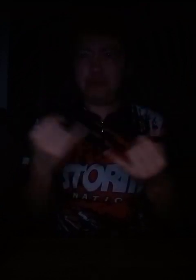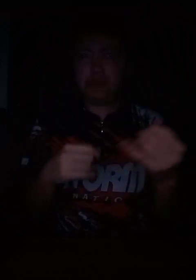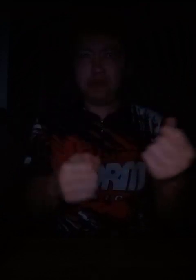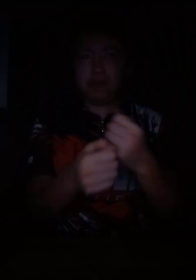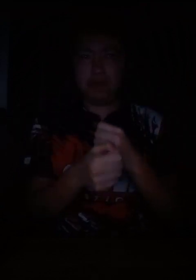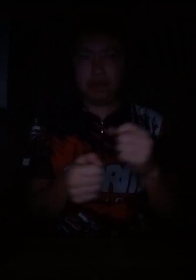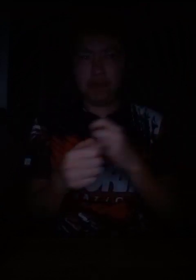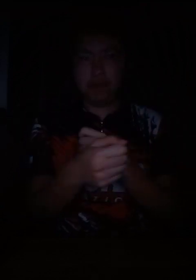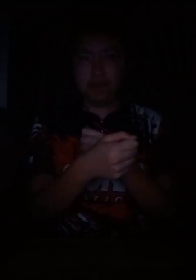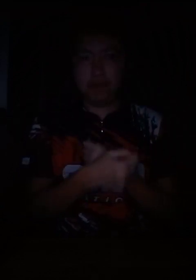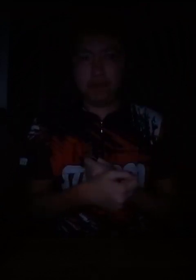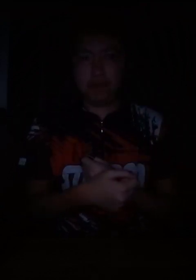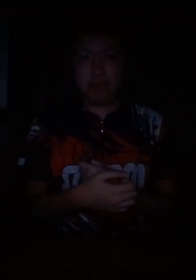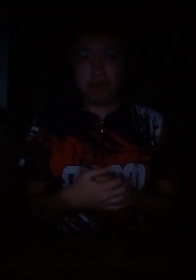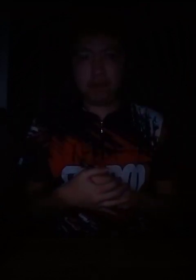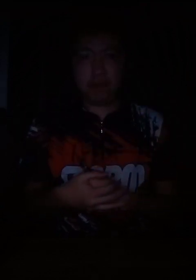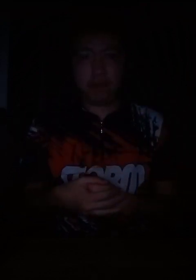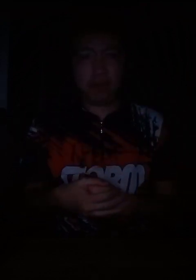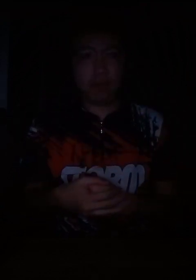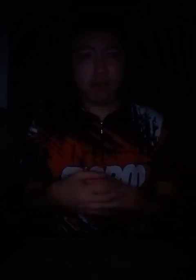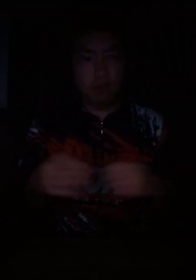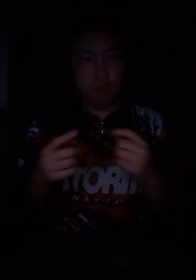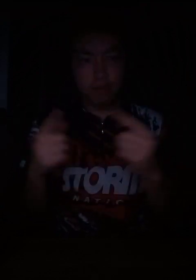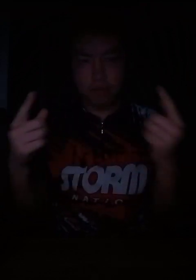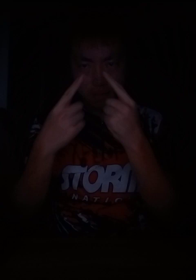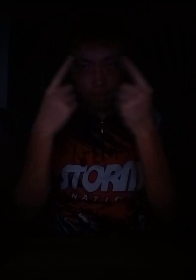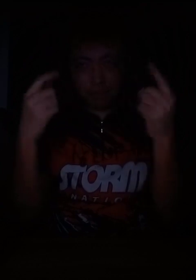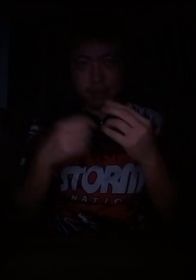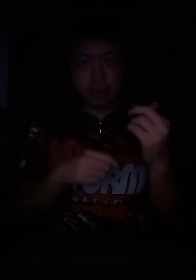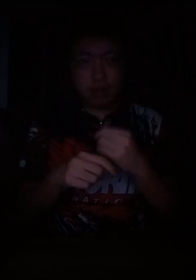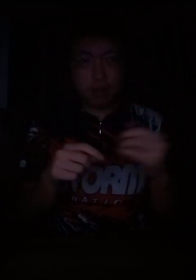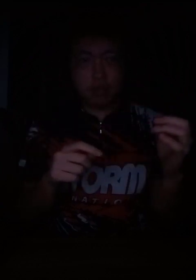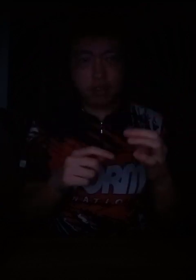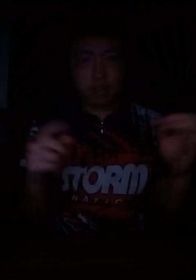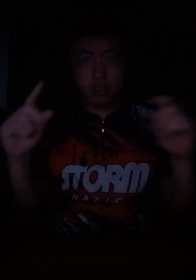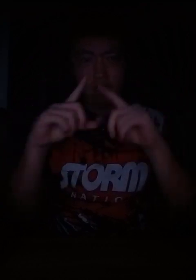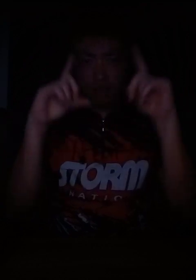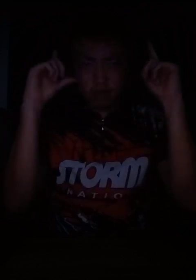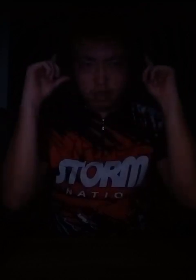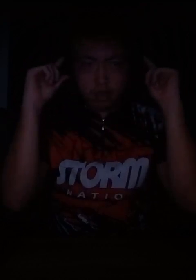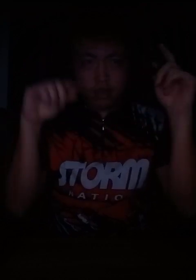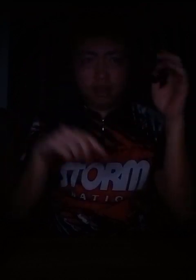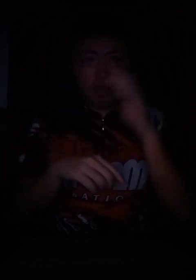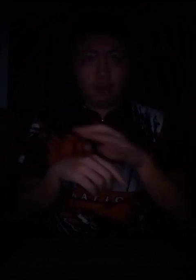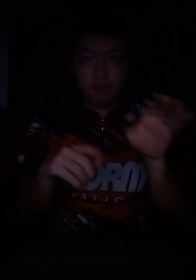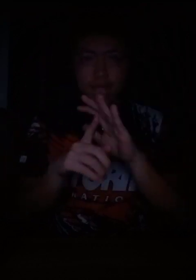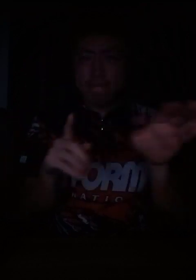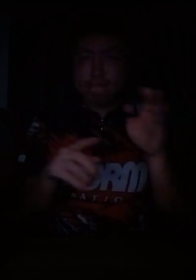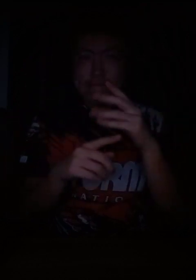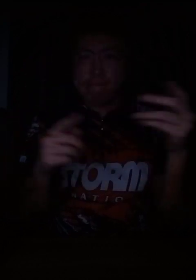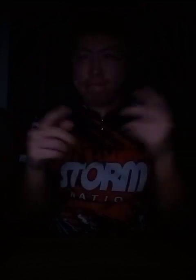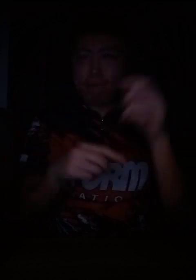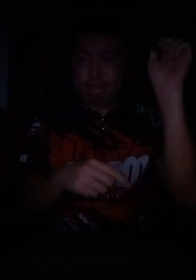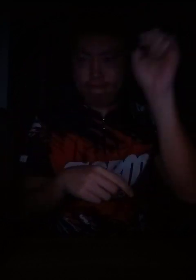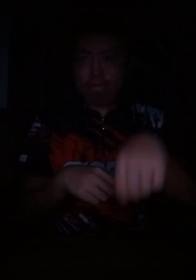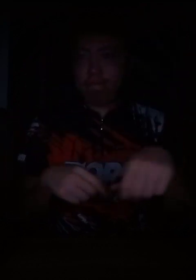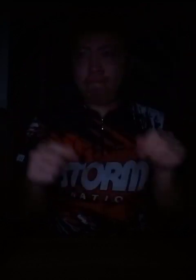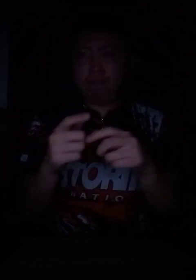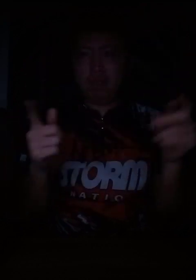남성이 경찰에 붙잡혔습니다. 버스에 타고 있던 다른 승객이 마스크를 건넸지만 이 남성은 이걸 던지면서 난동을